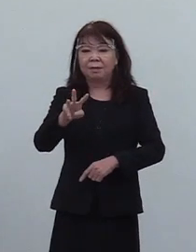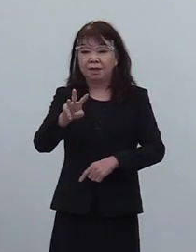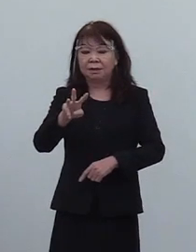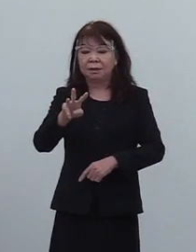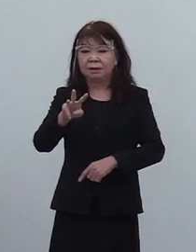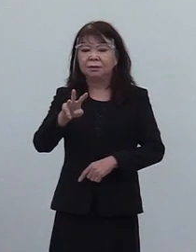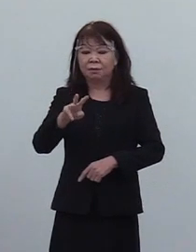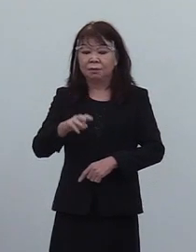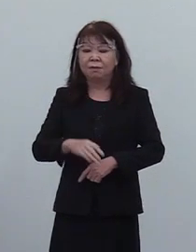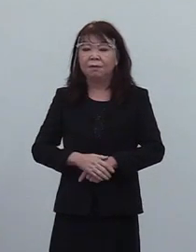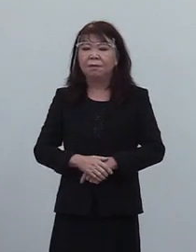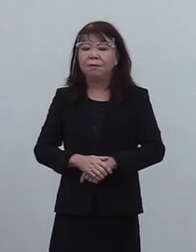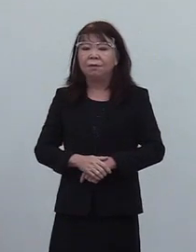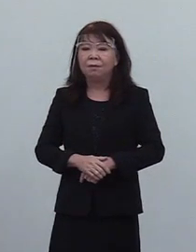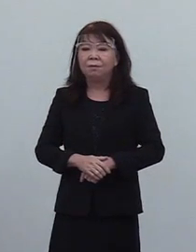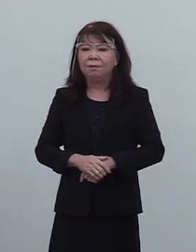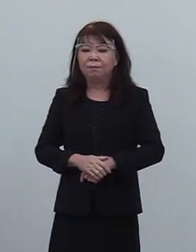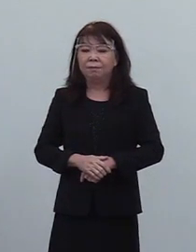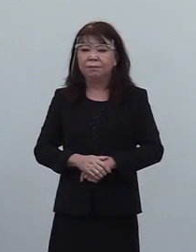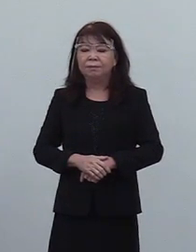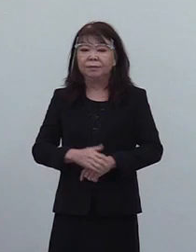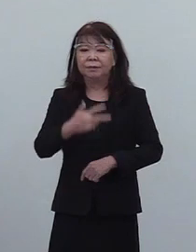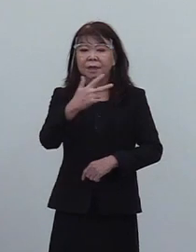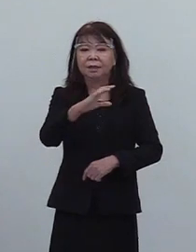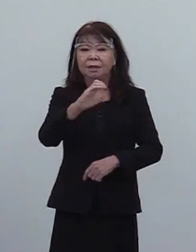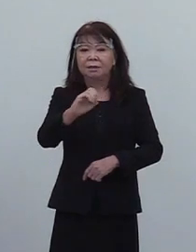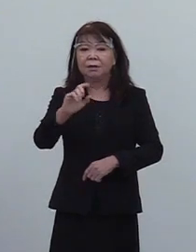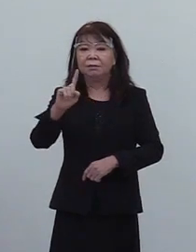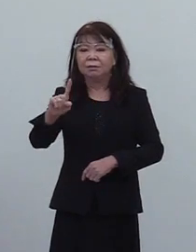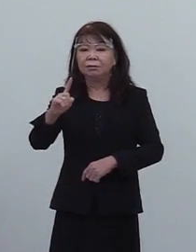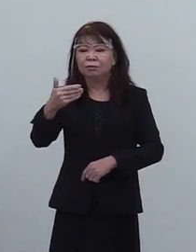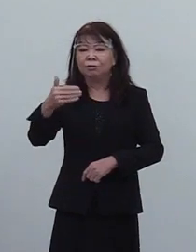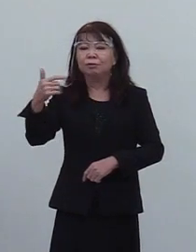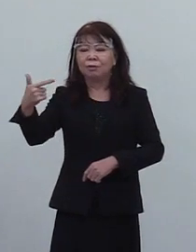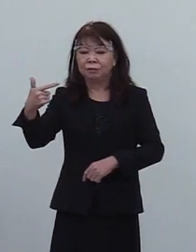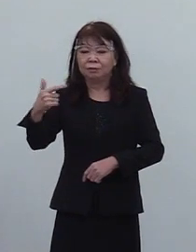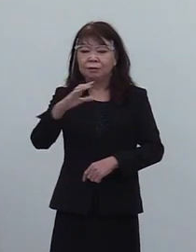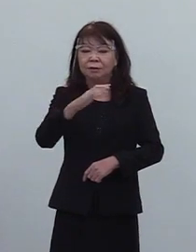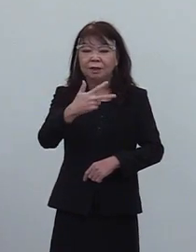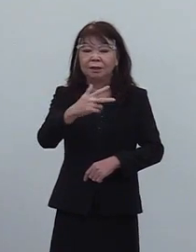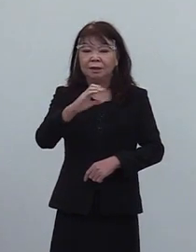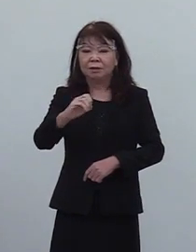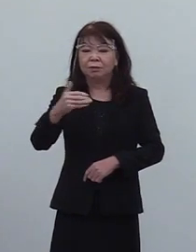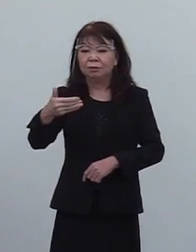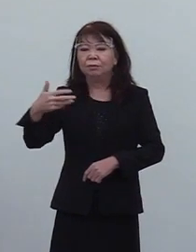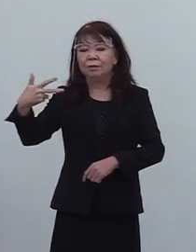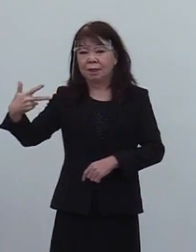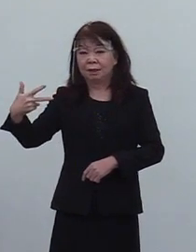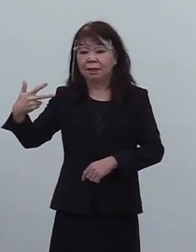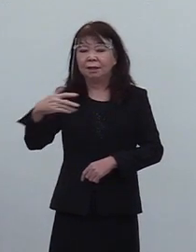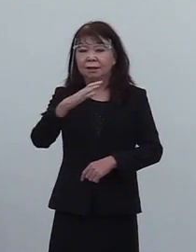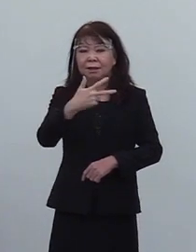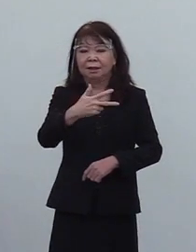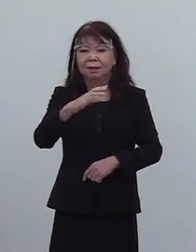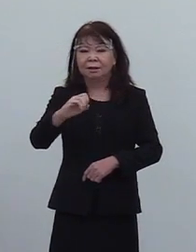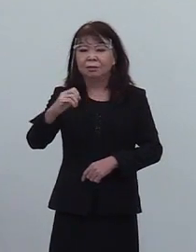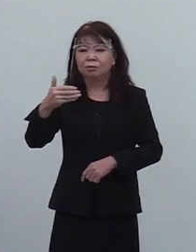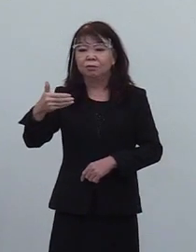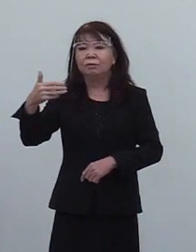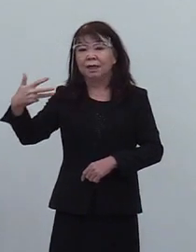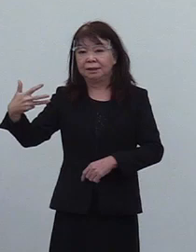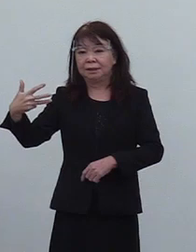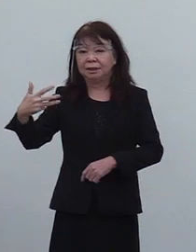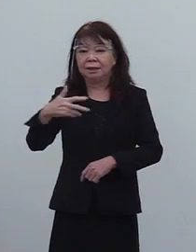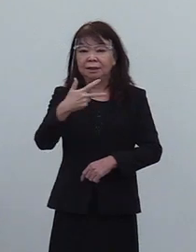、13ページ頭から7096、7097、